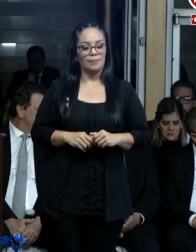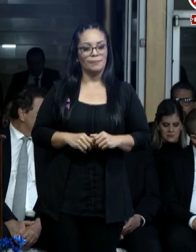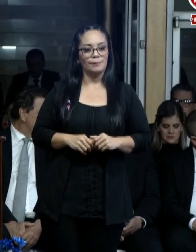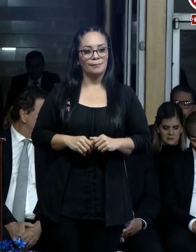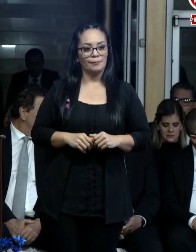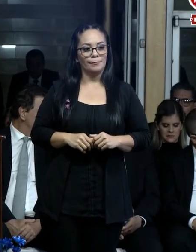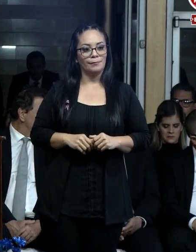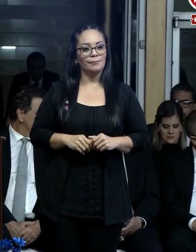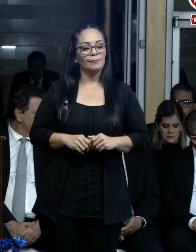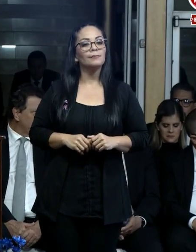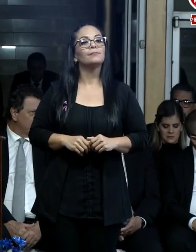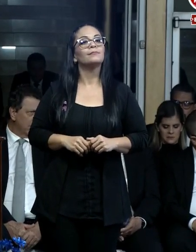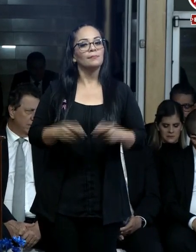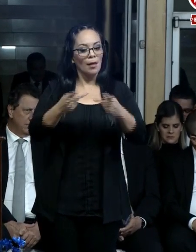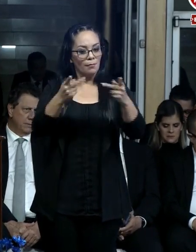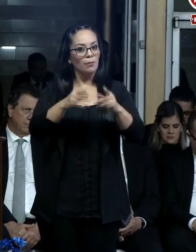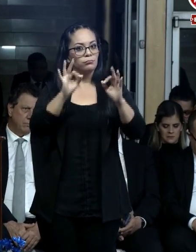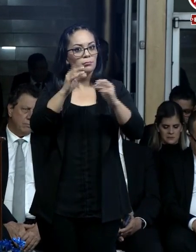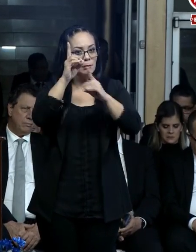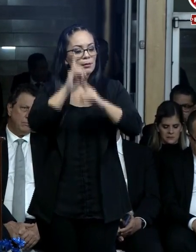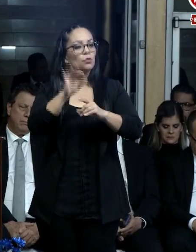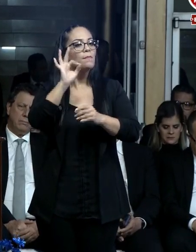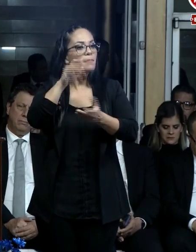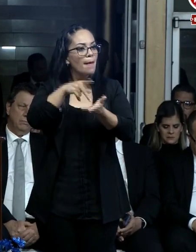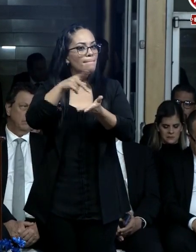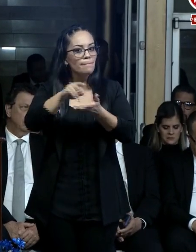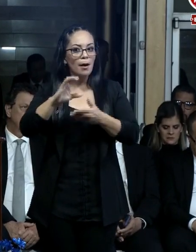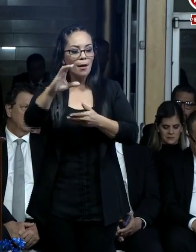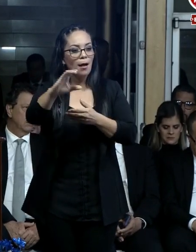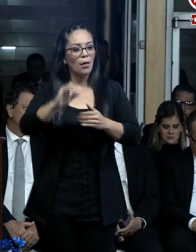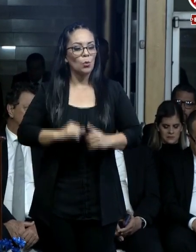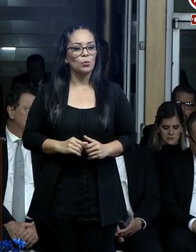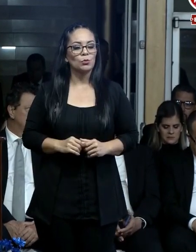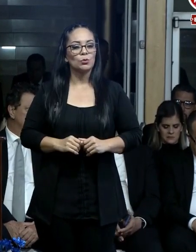con empleos dignos y bien remunerados.